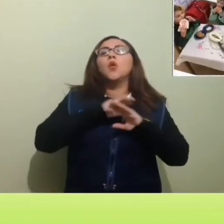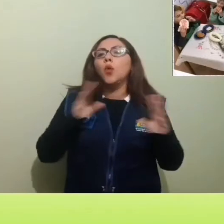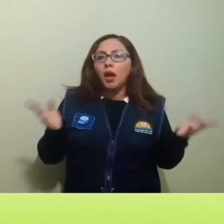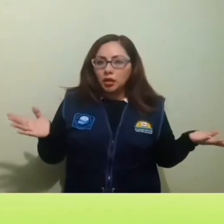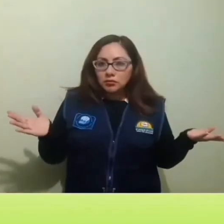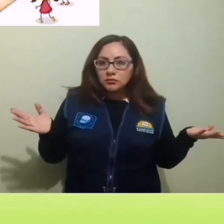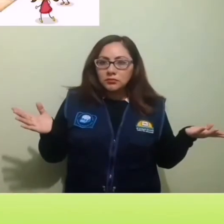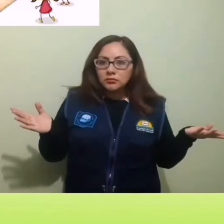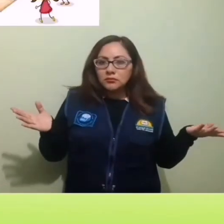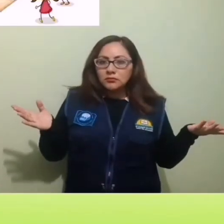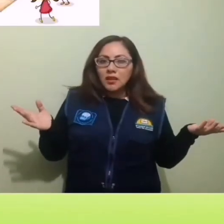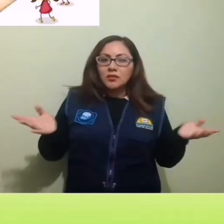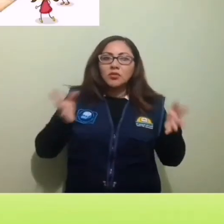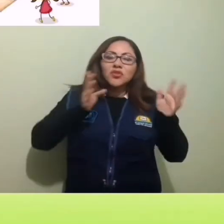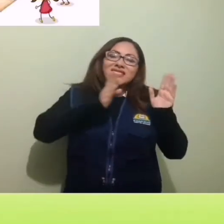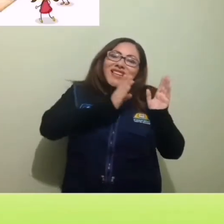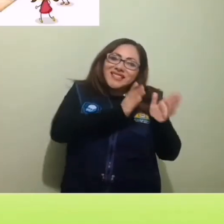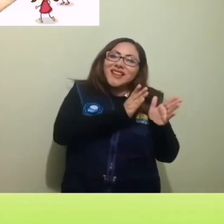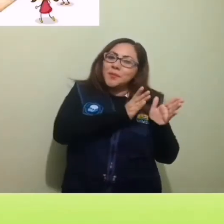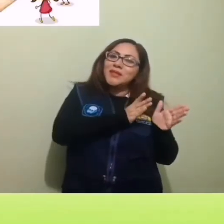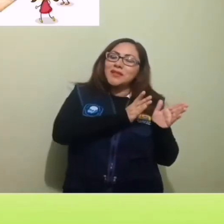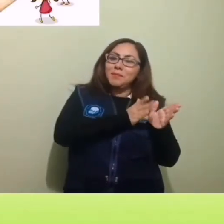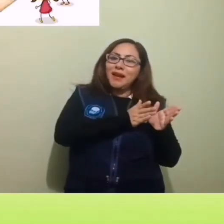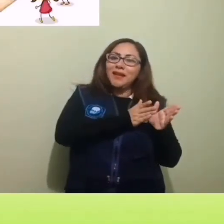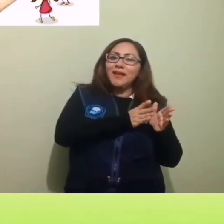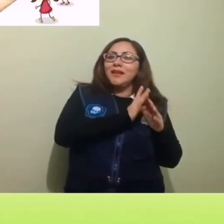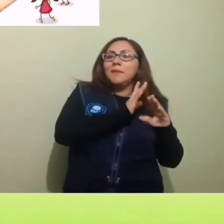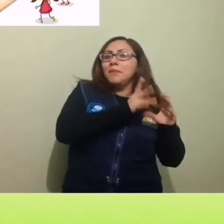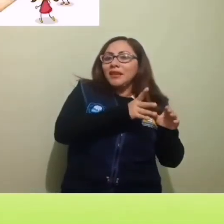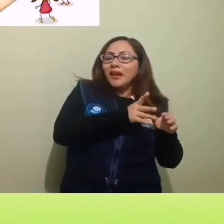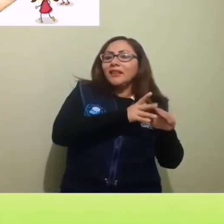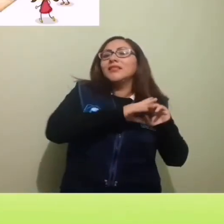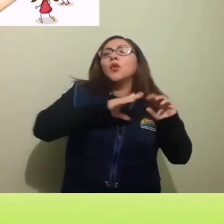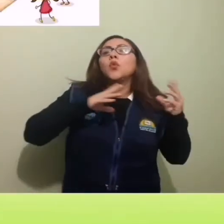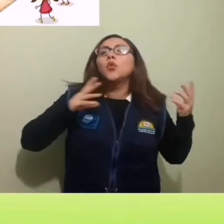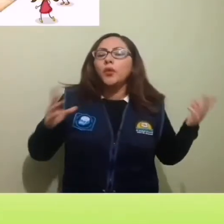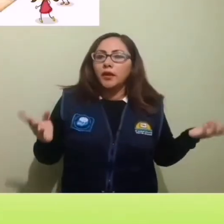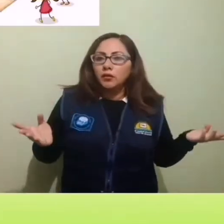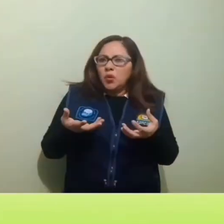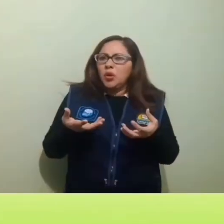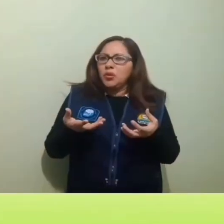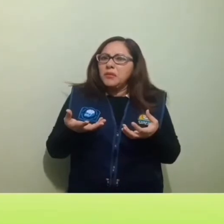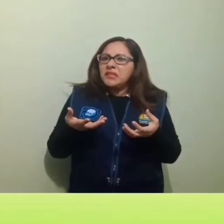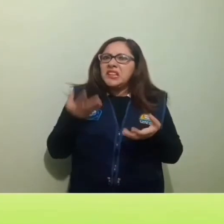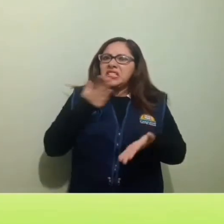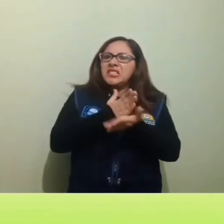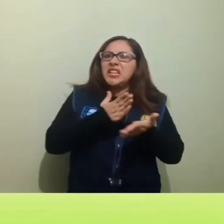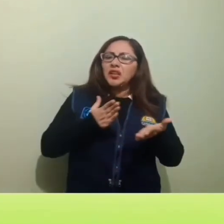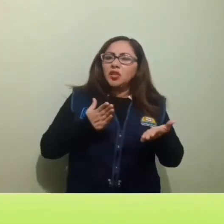juega Entonces Esa es la principal Meta De un juego ¿El juego debe ser estricto?